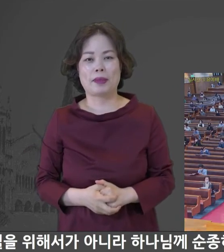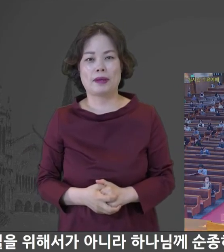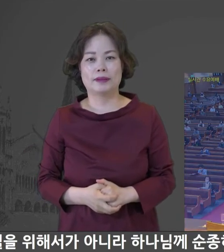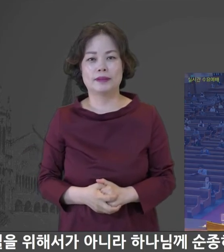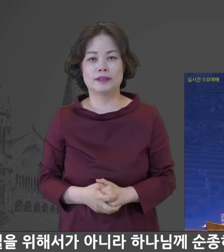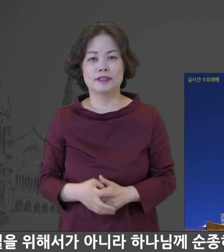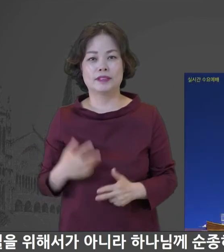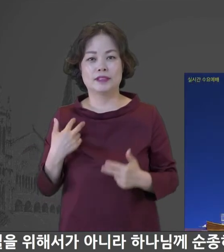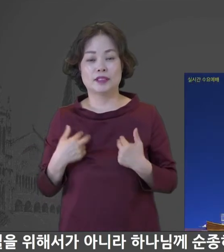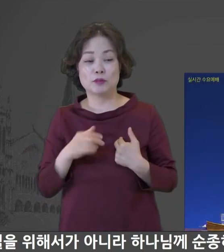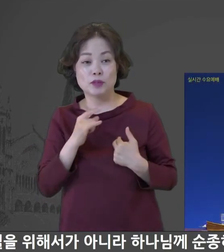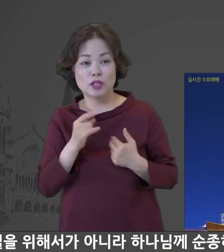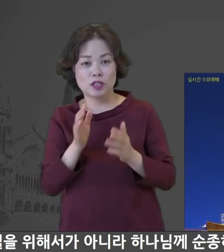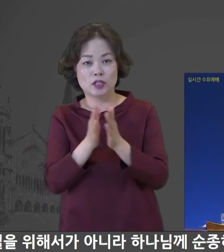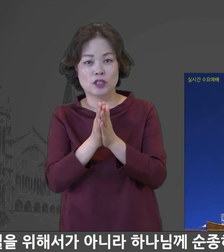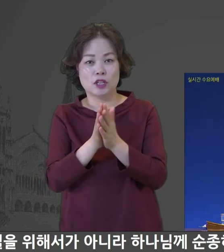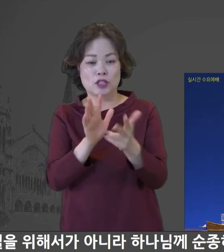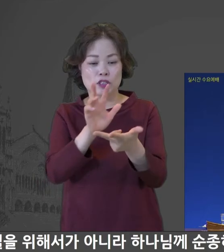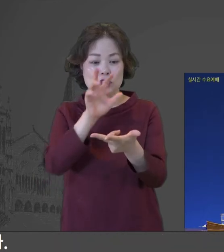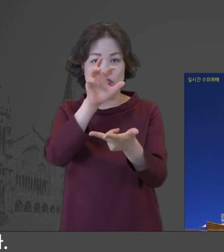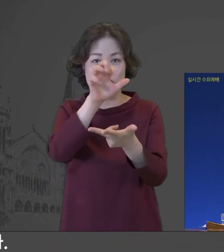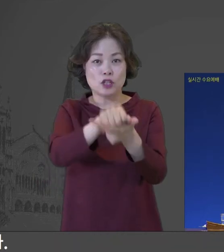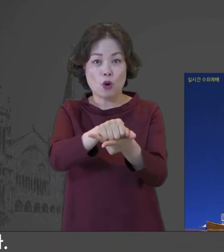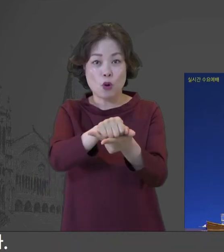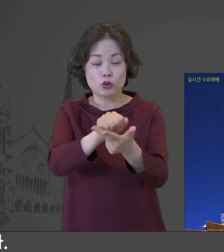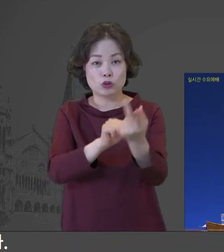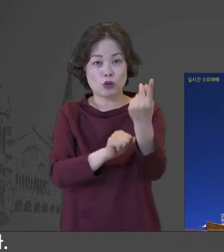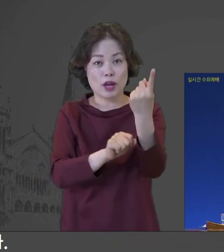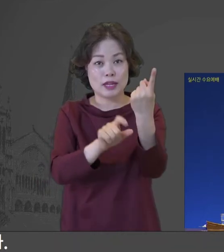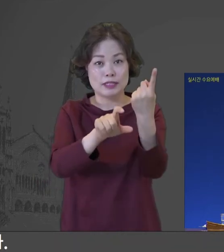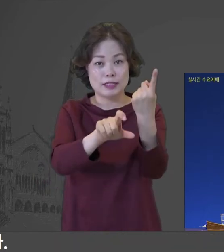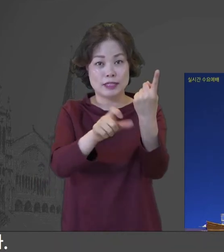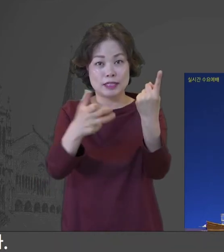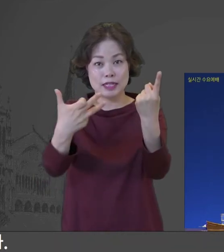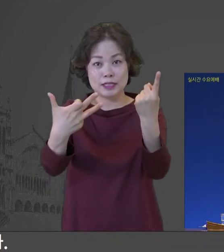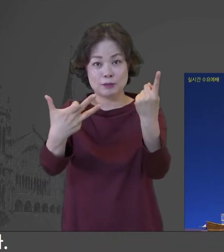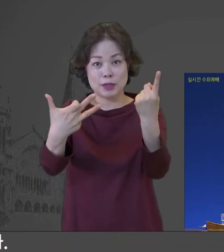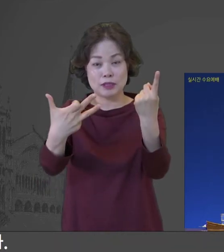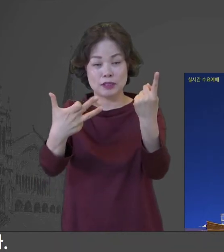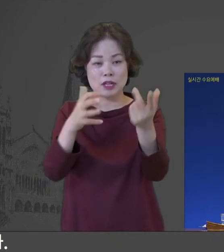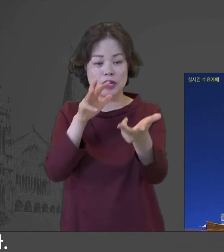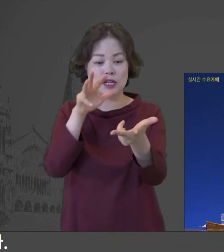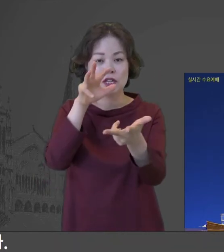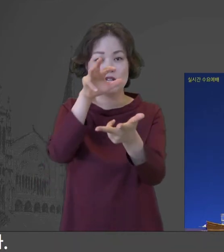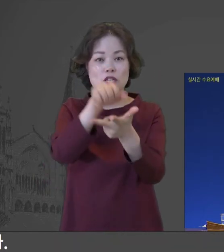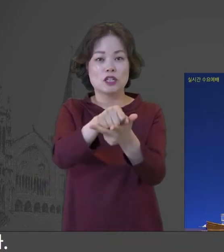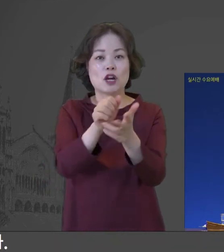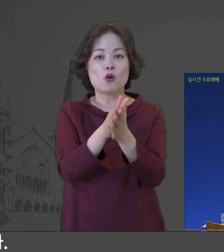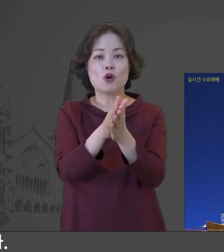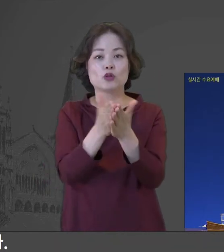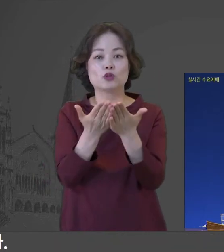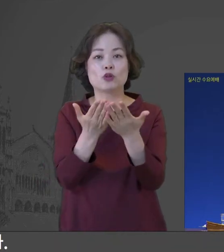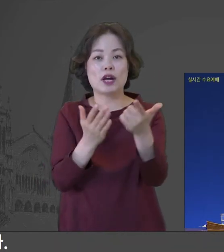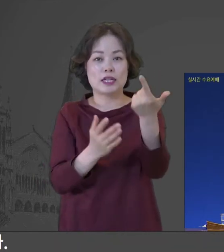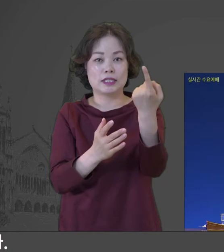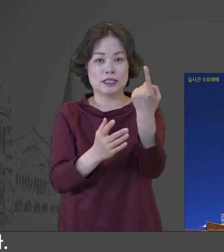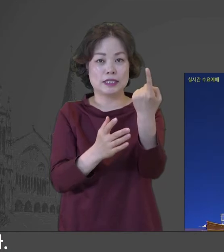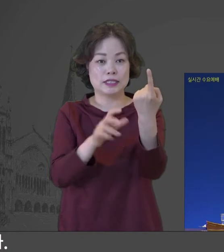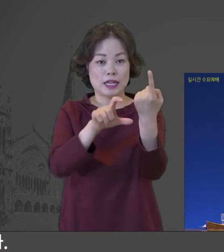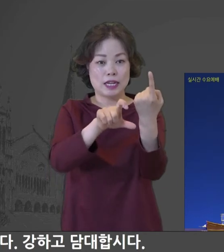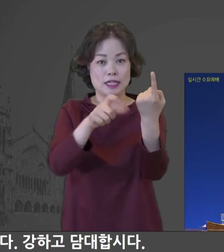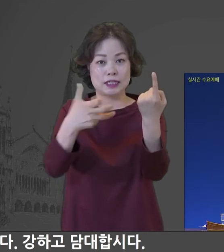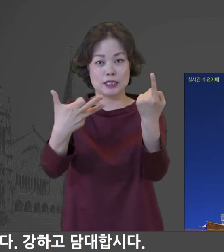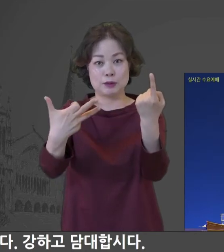여러분, 재미있는 것은 여호수아 1장 18절을 한번 보십시오. 여호수아 1장 18절 맨 마지막인데요,